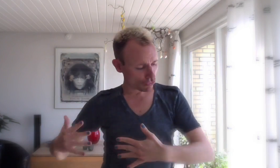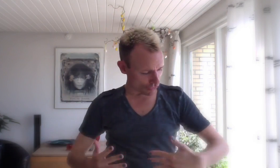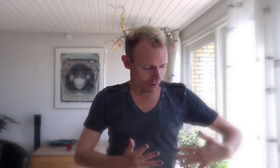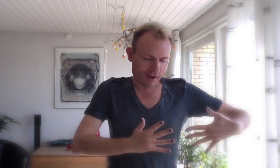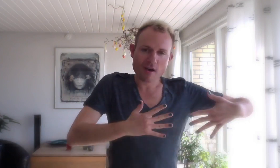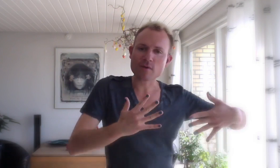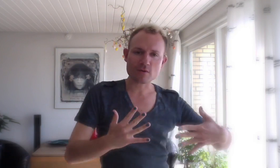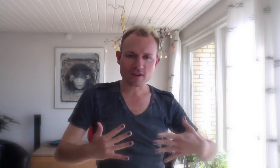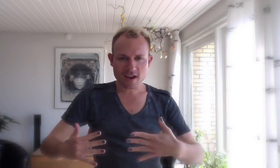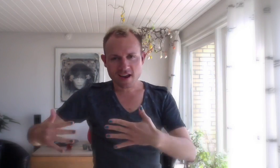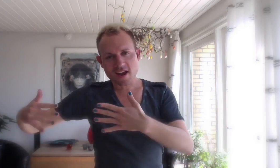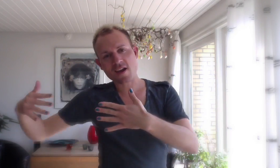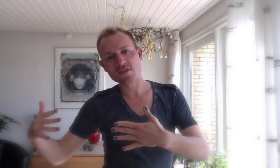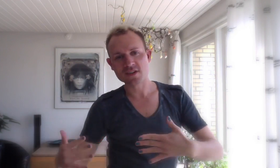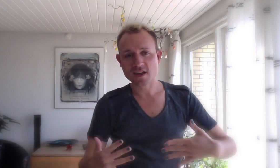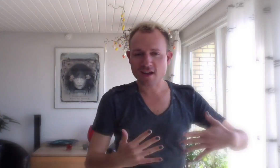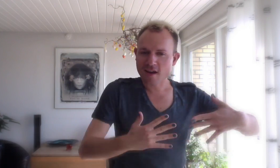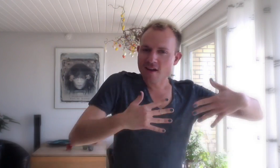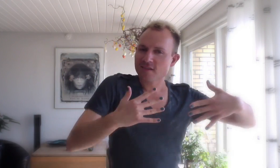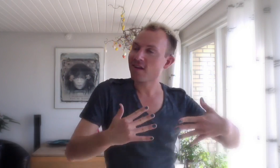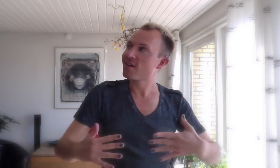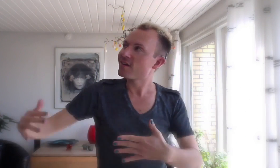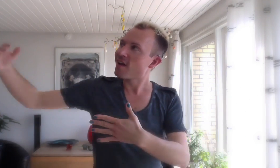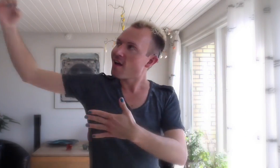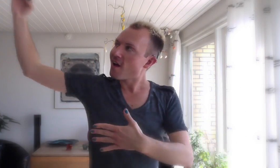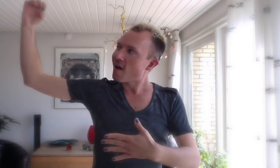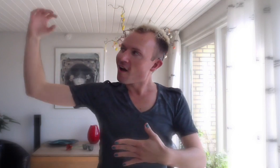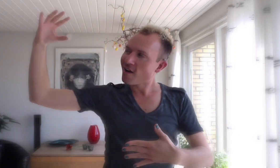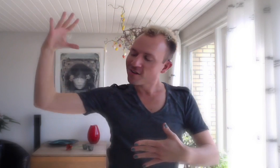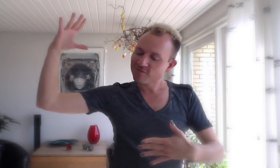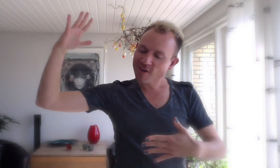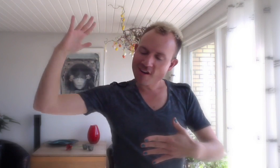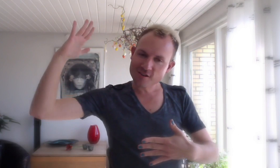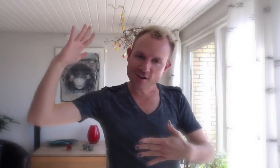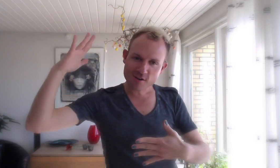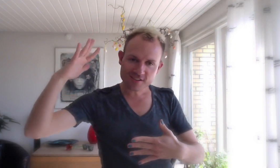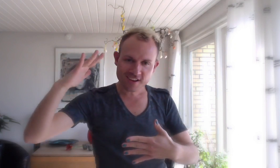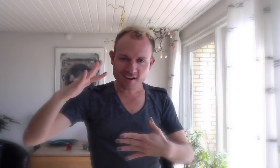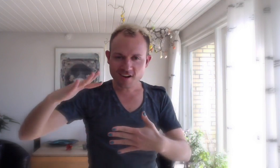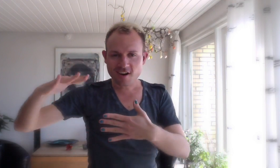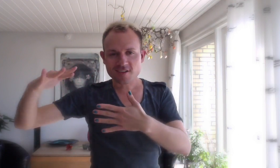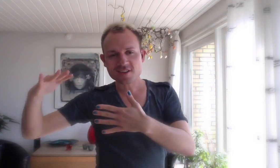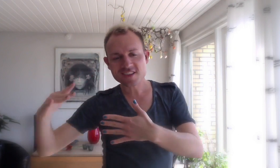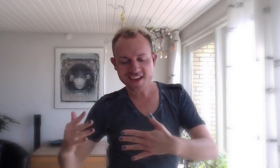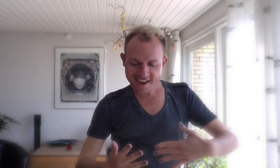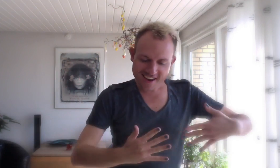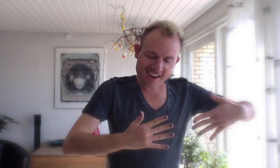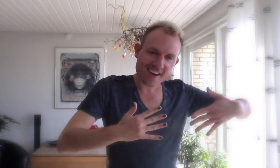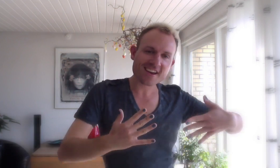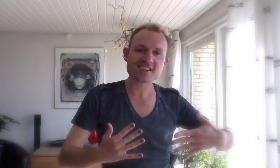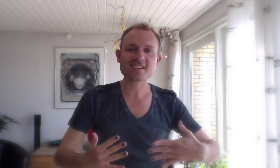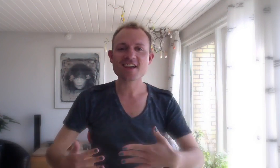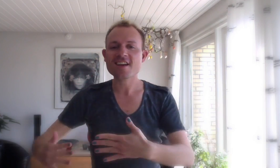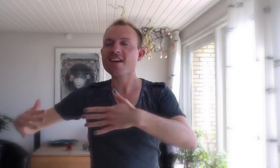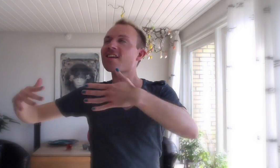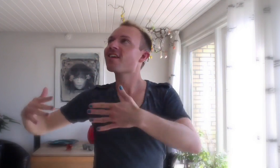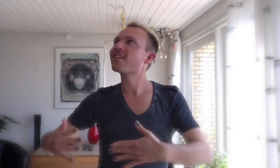like it's never ending Keep on till the light of rain Keep on